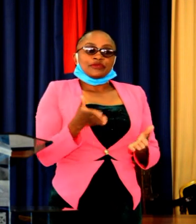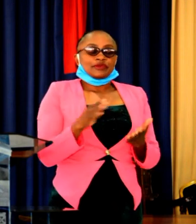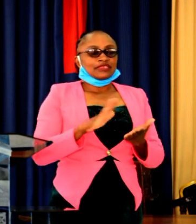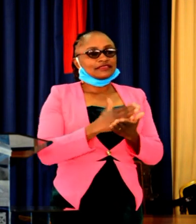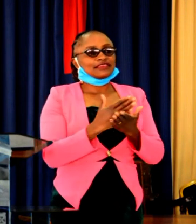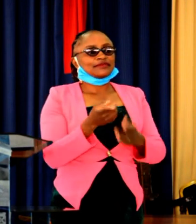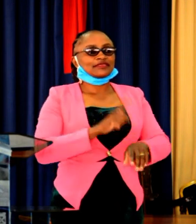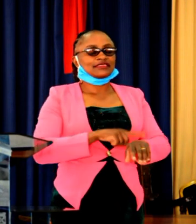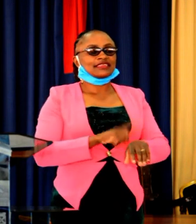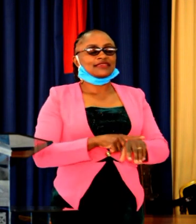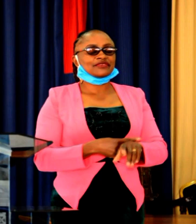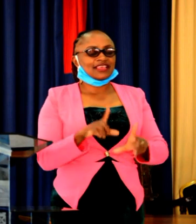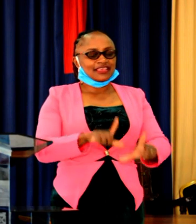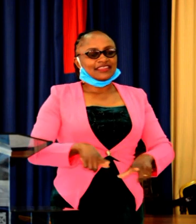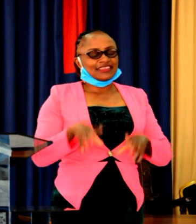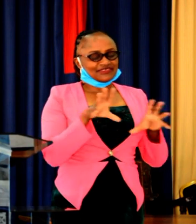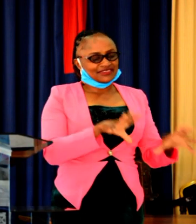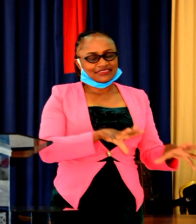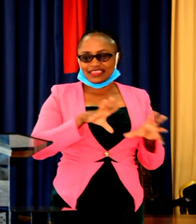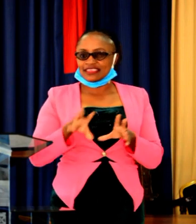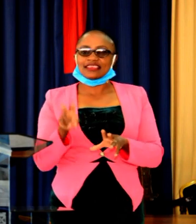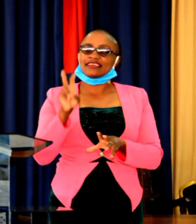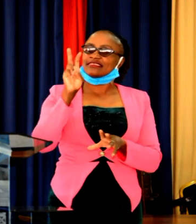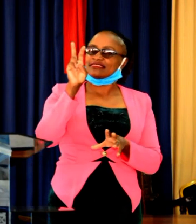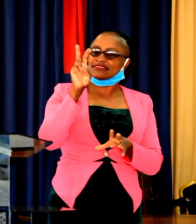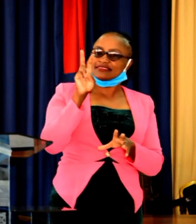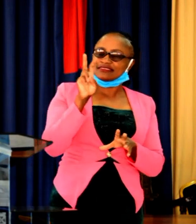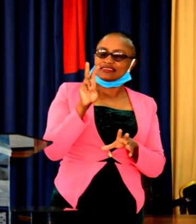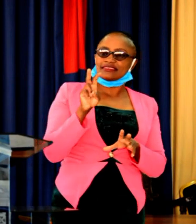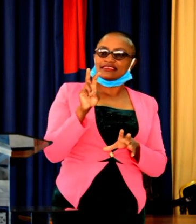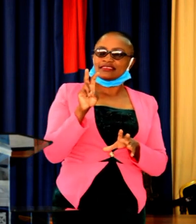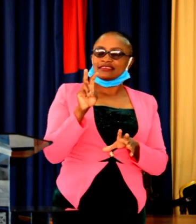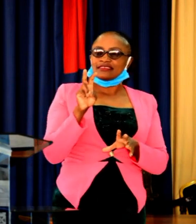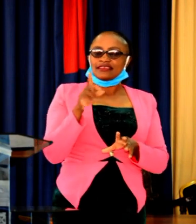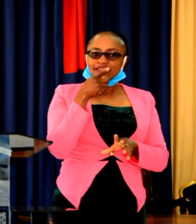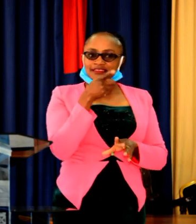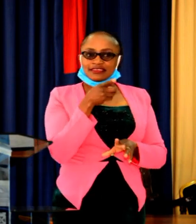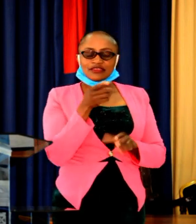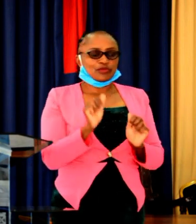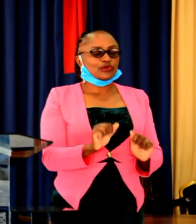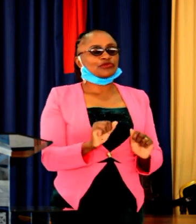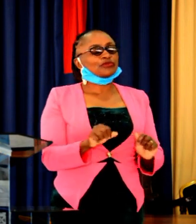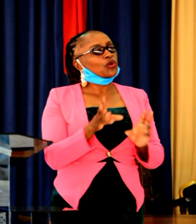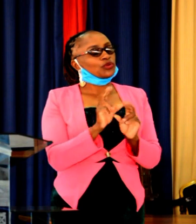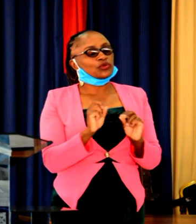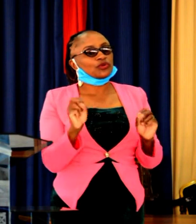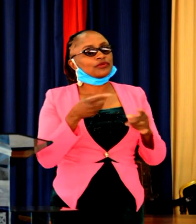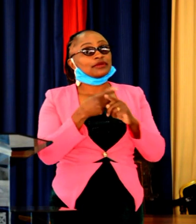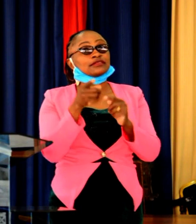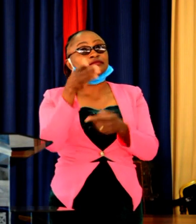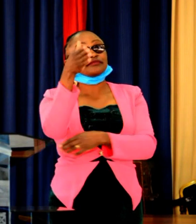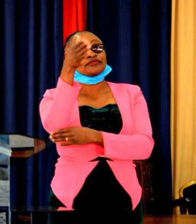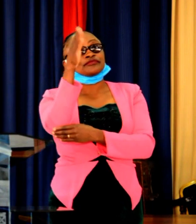vizuri, kuna mambo ambayo tunaweza kuangalia na macho yangu tuone kwamba macho yetu tuone hayawezekani. Lakini kwa